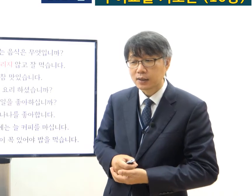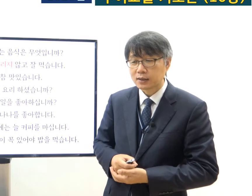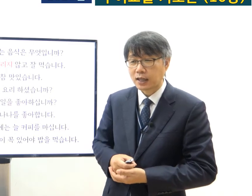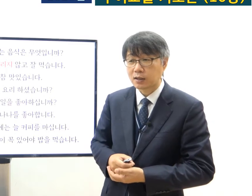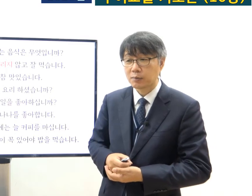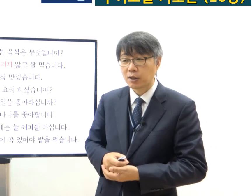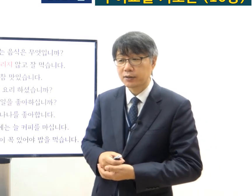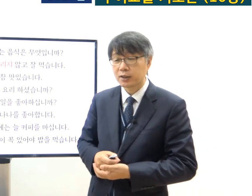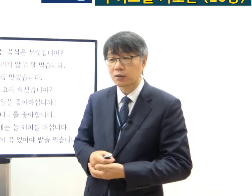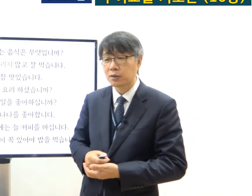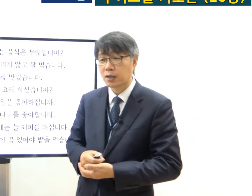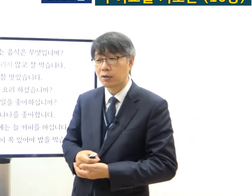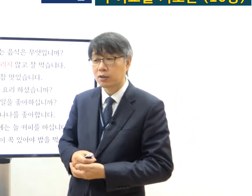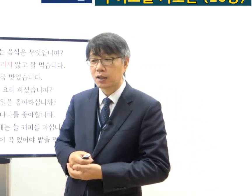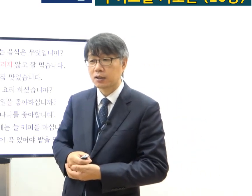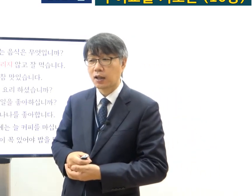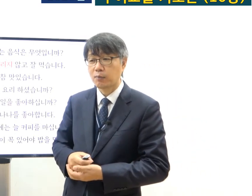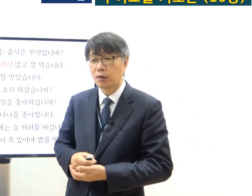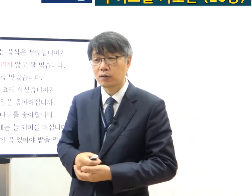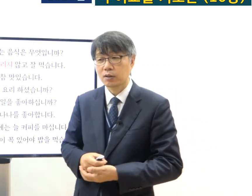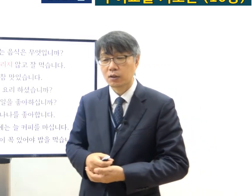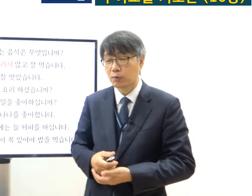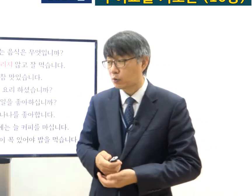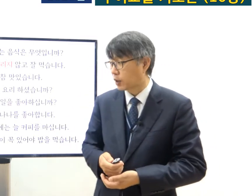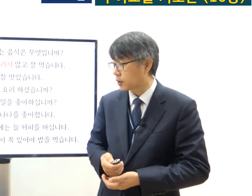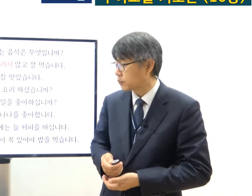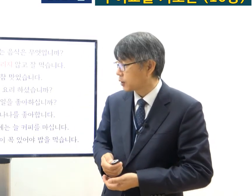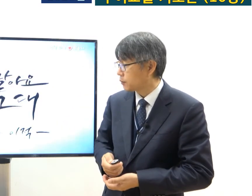자, 그러면 걱정 말아요 그대를 한번 들어보도록 하겠습니다.